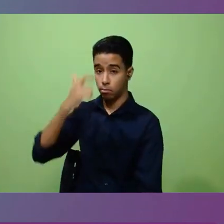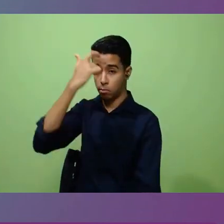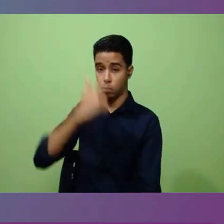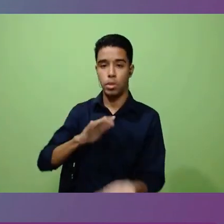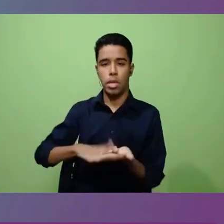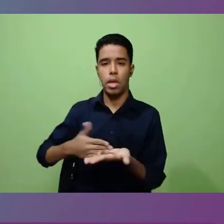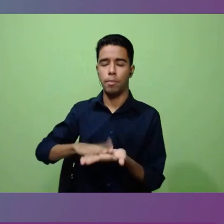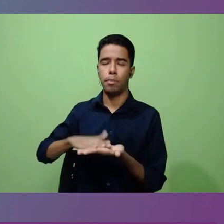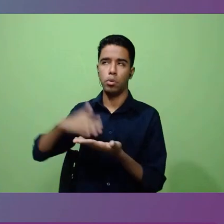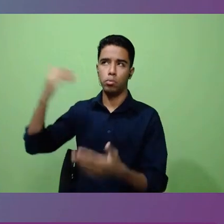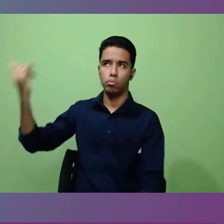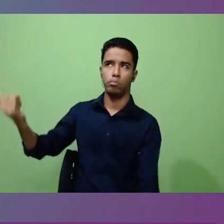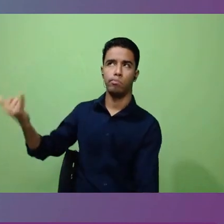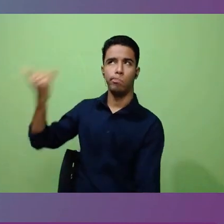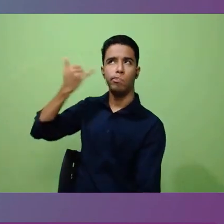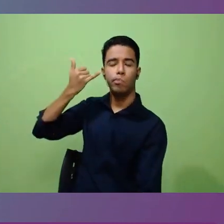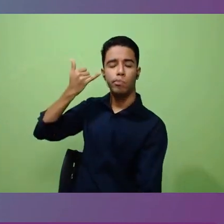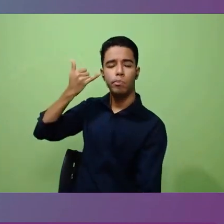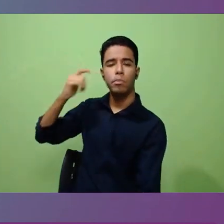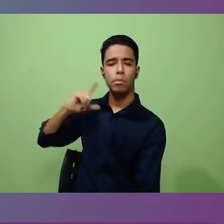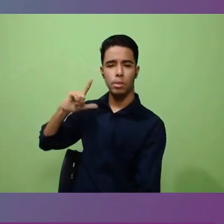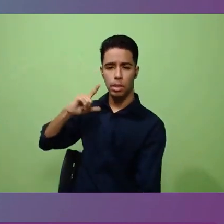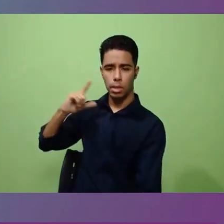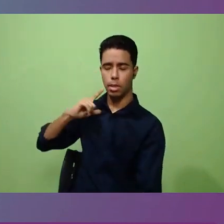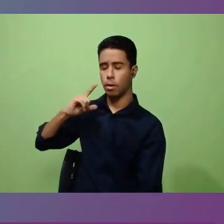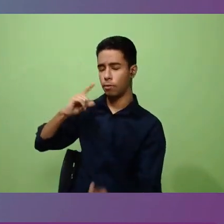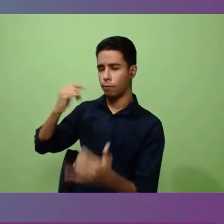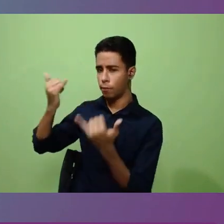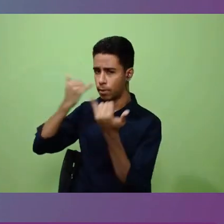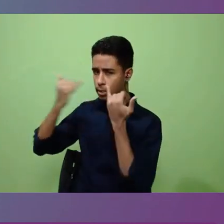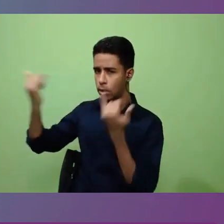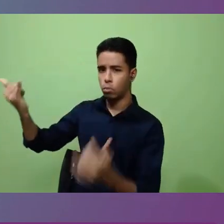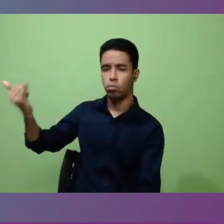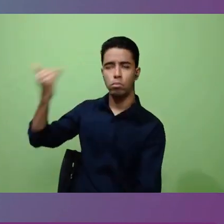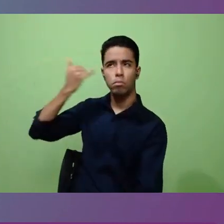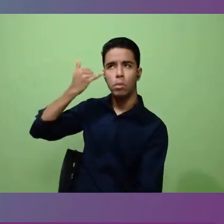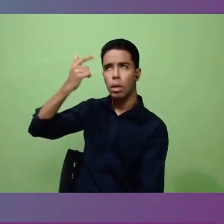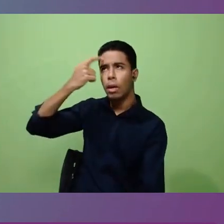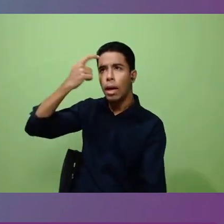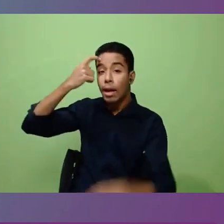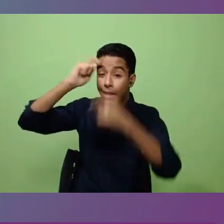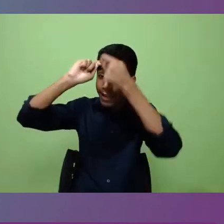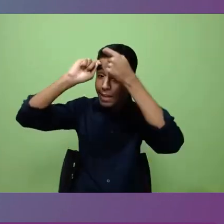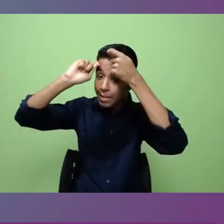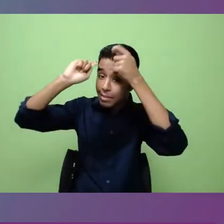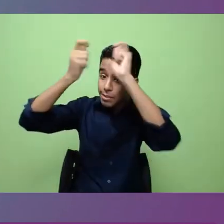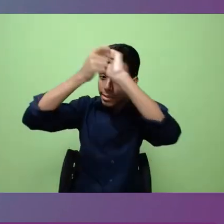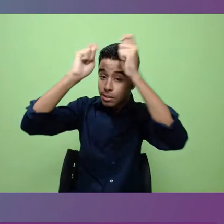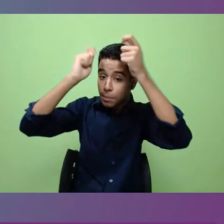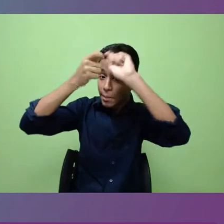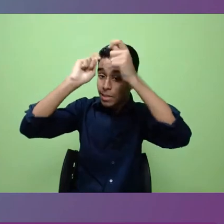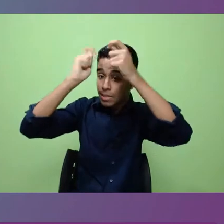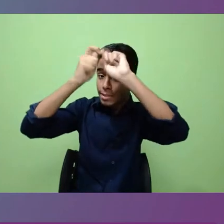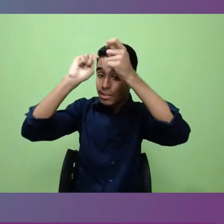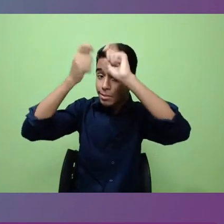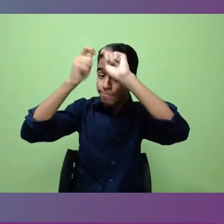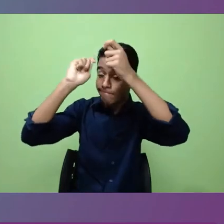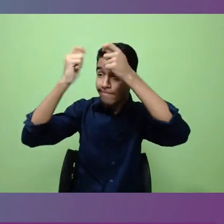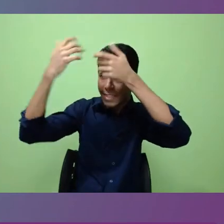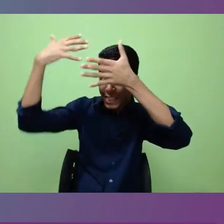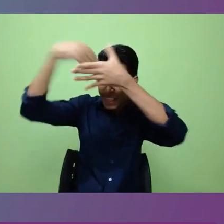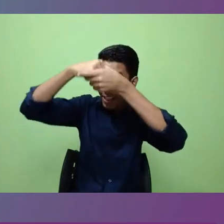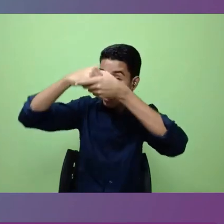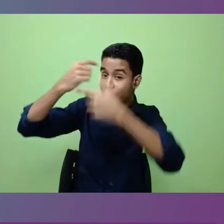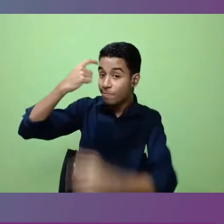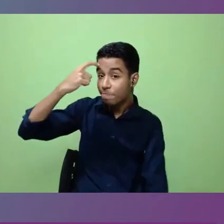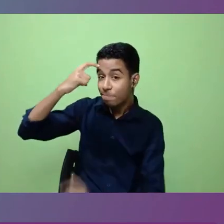vai processar essa informação, ou seja, ele vai fazer a interpretação dessa informação. O que